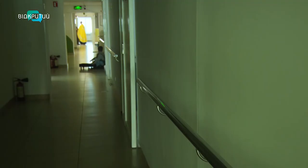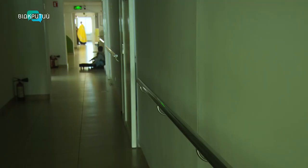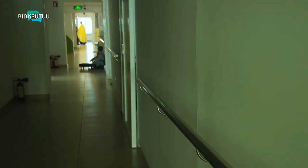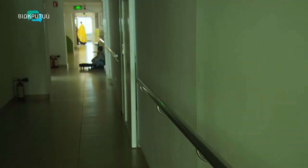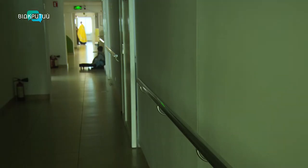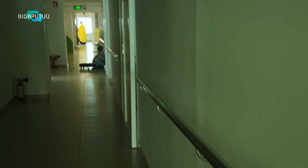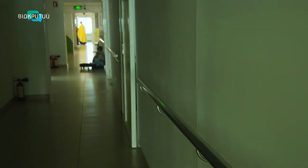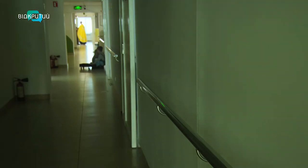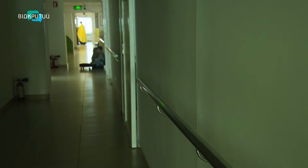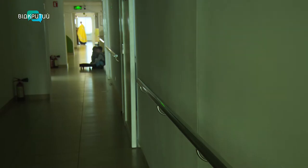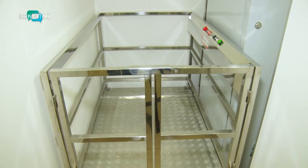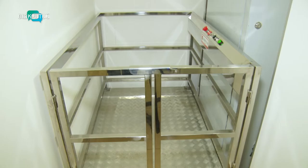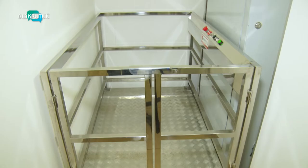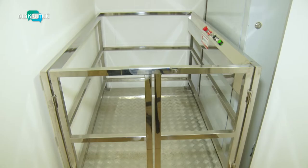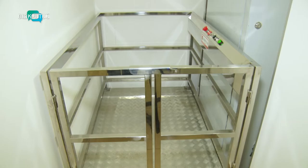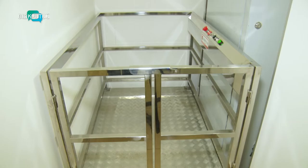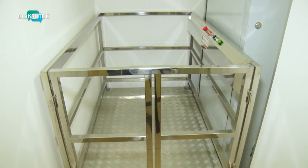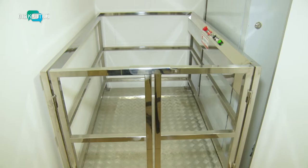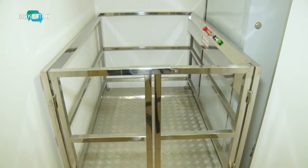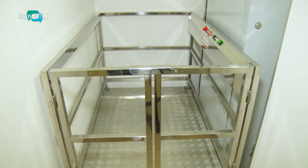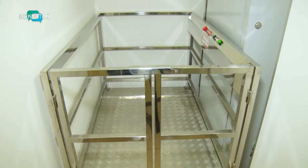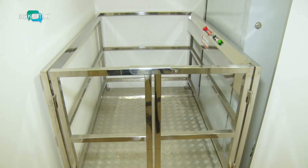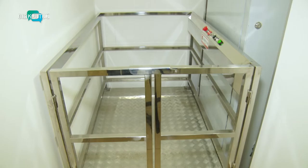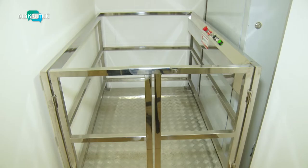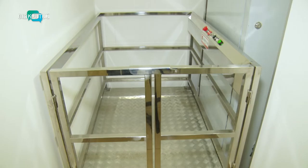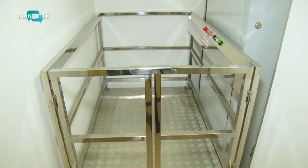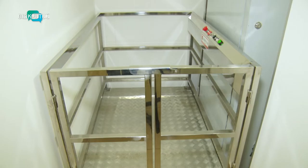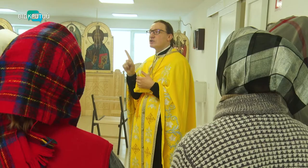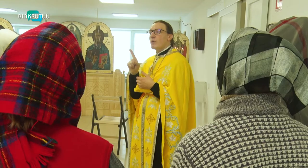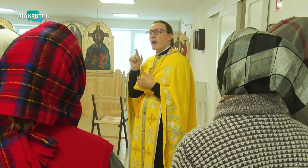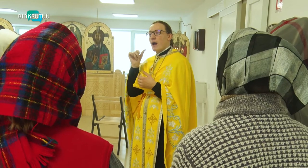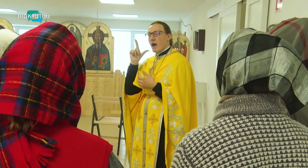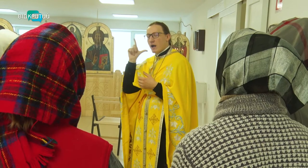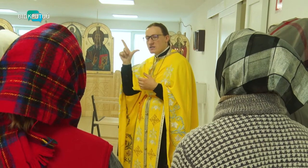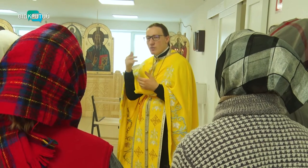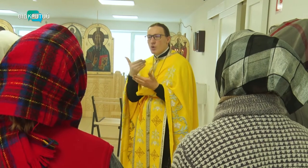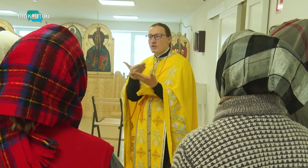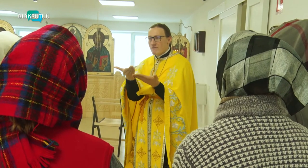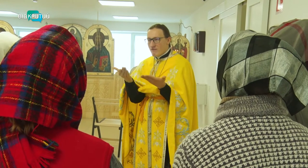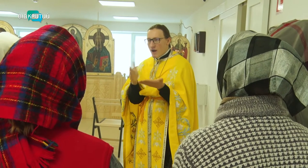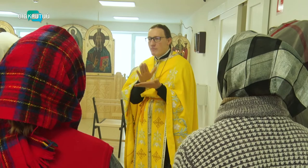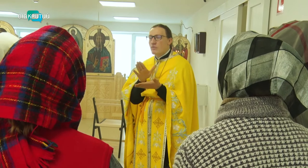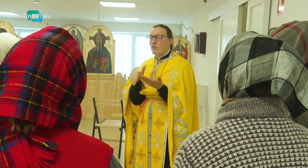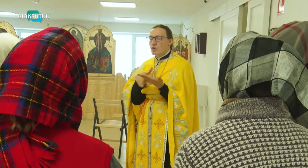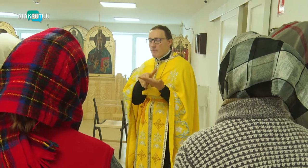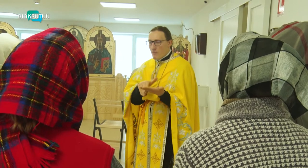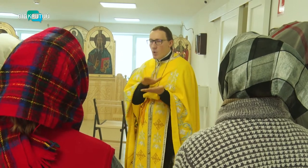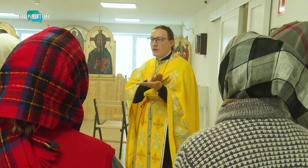потребами. До церкви можна заїхати на візку, а для людей з вадами слуху літургію перекладають мовою жестів. Атмосферу храму можна